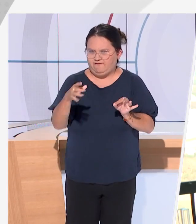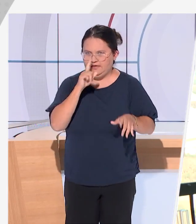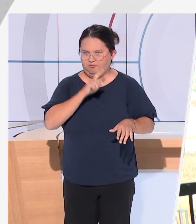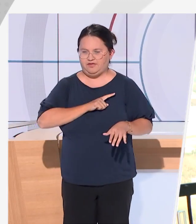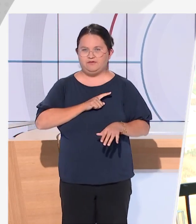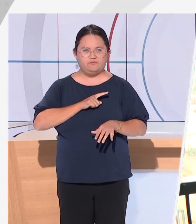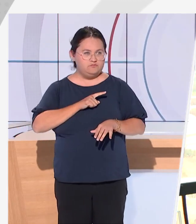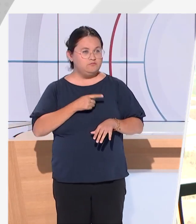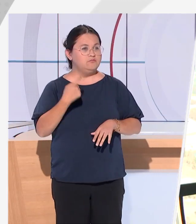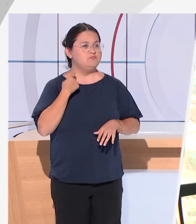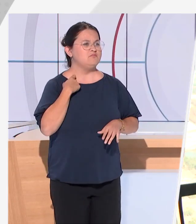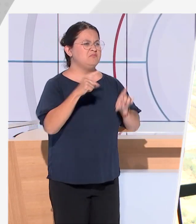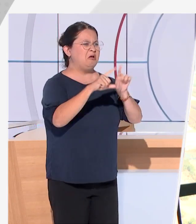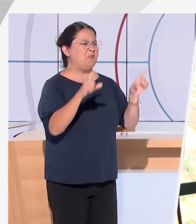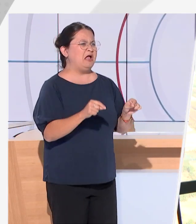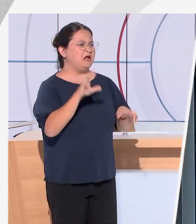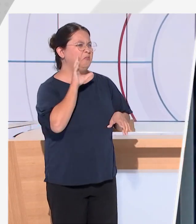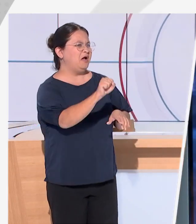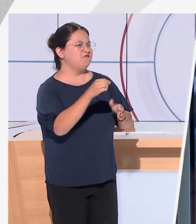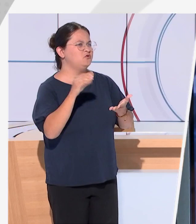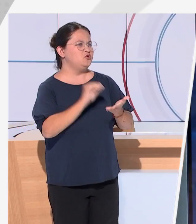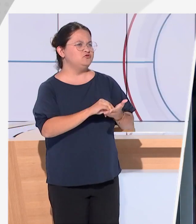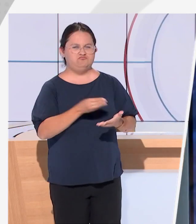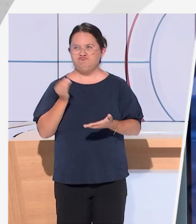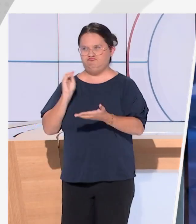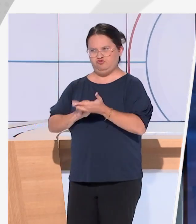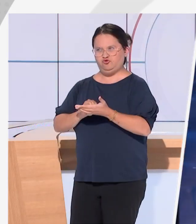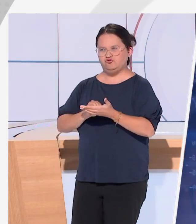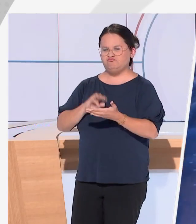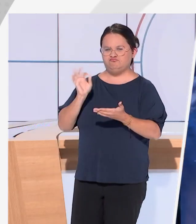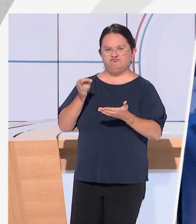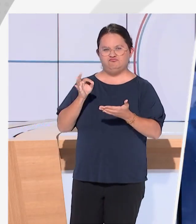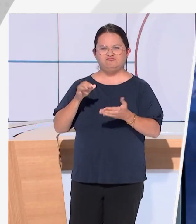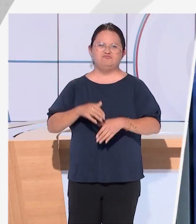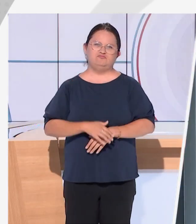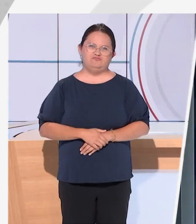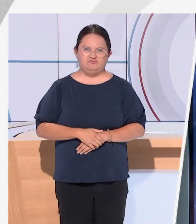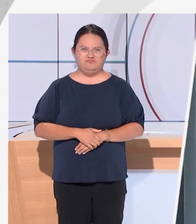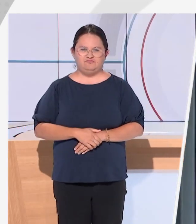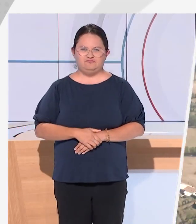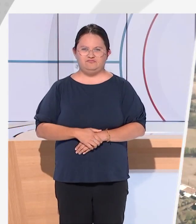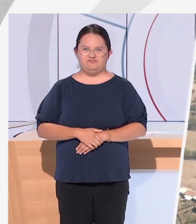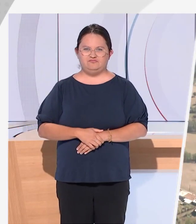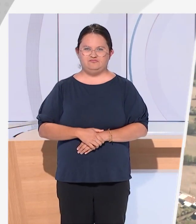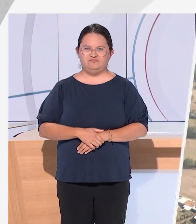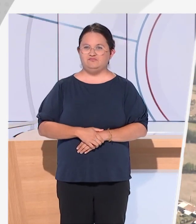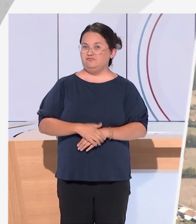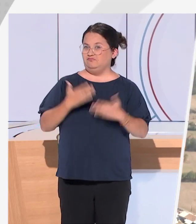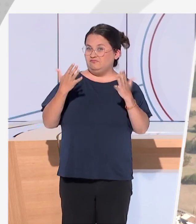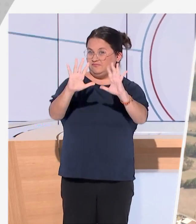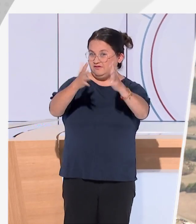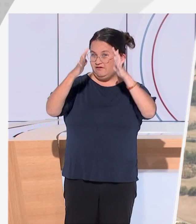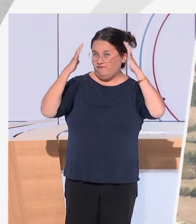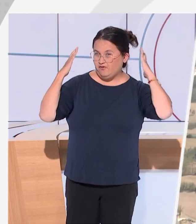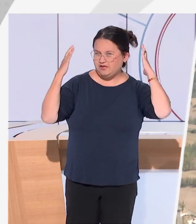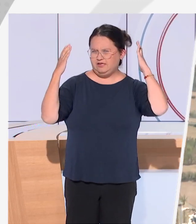C'est bon, tu peux noter la plaque ou pas? Oui, j'ai de quoi noter, ouais. Ouais, t'as pas noté? Ah ouais, c'est Ok. bon. Ça marche. Ouais, si en pleine forêt, on